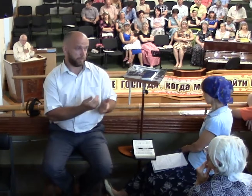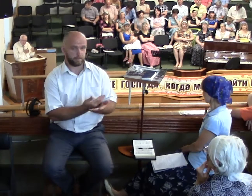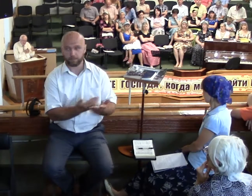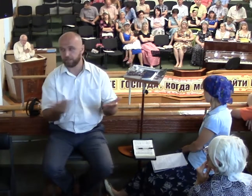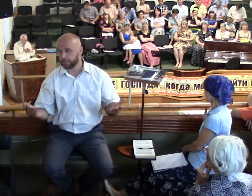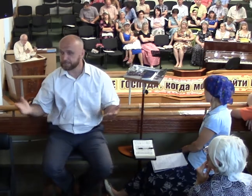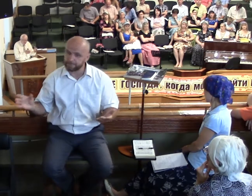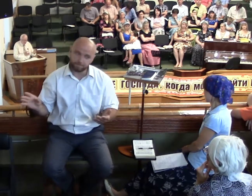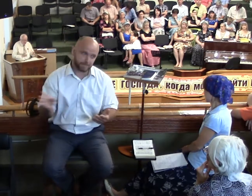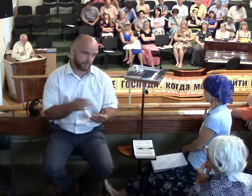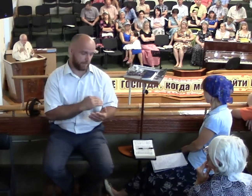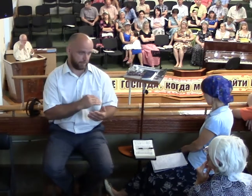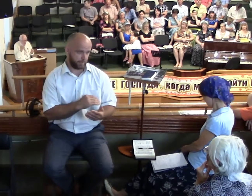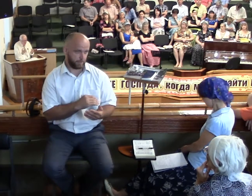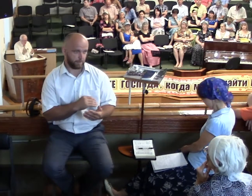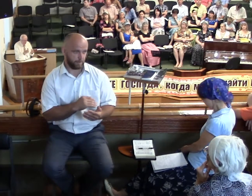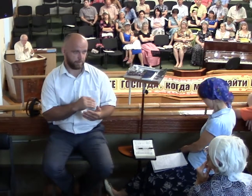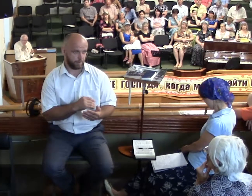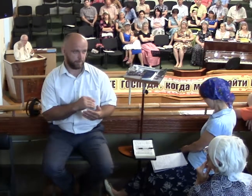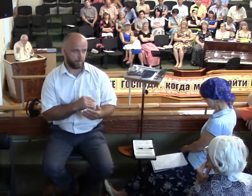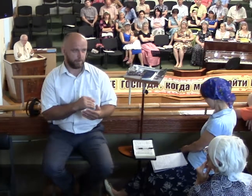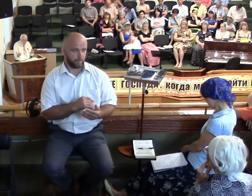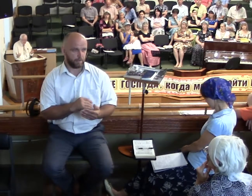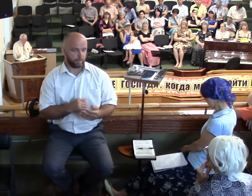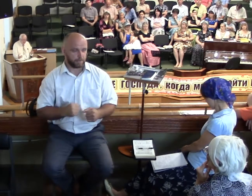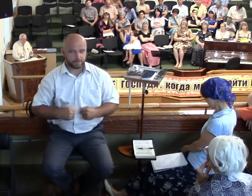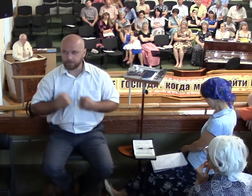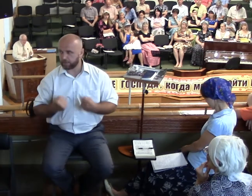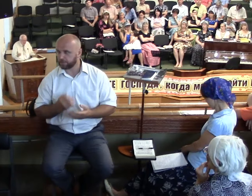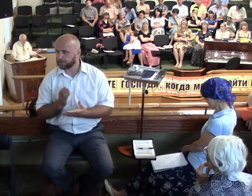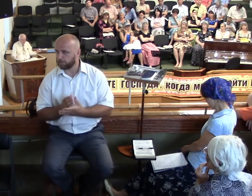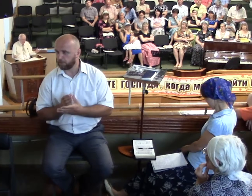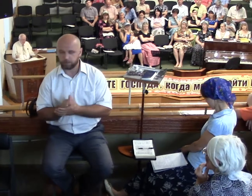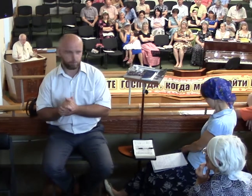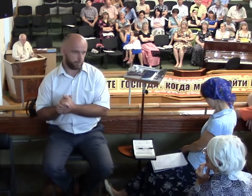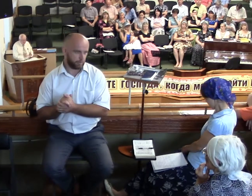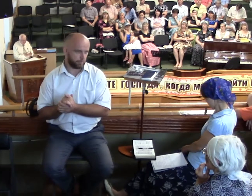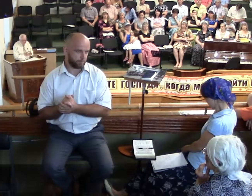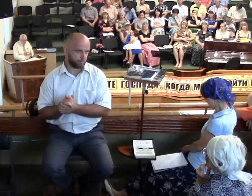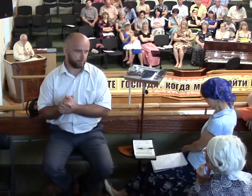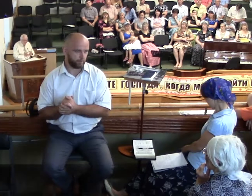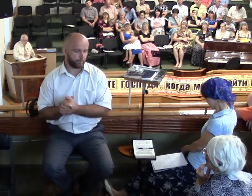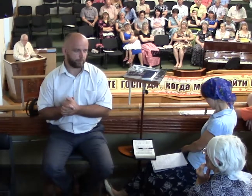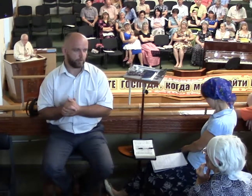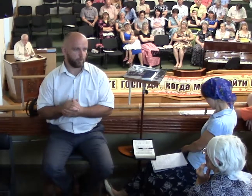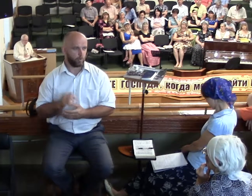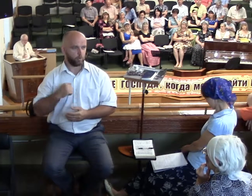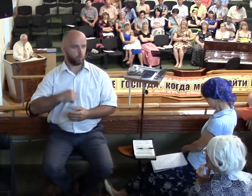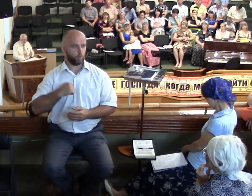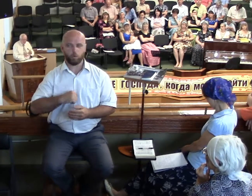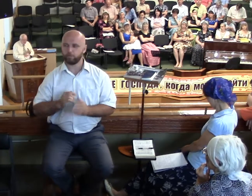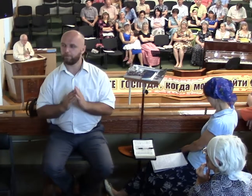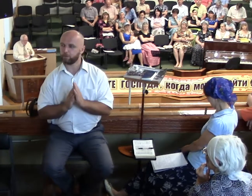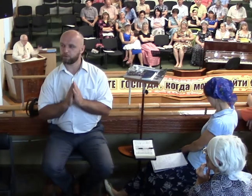людей, которые имеют идолов, с теми, которые имеют Иисуса Христа, нет общего. И Он прозывает, выйдите из